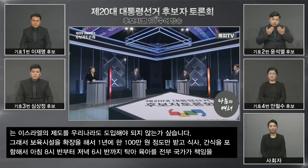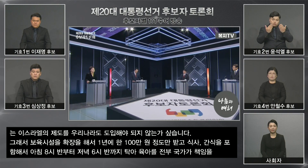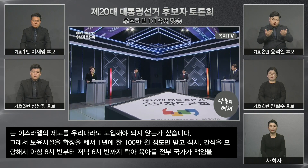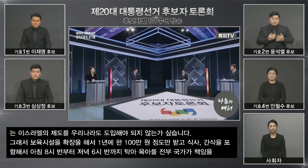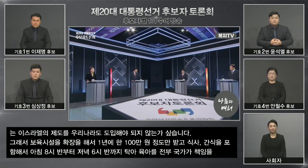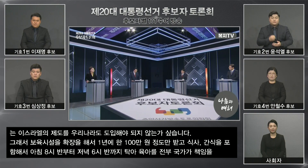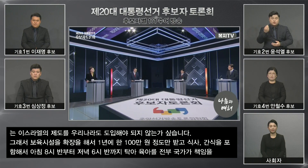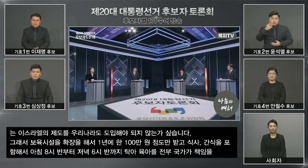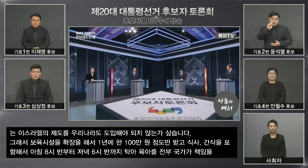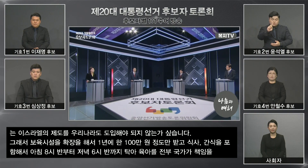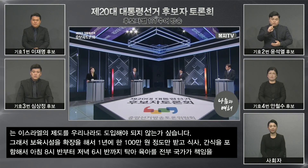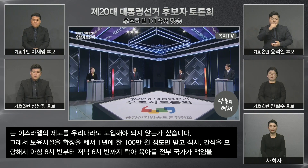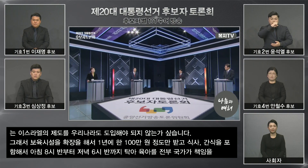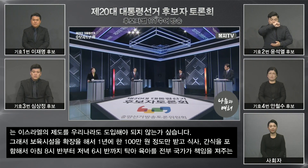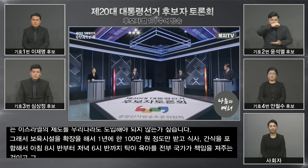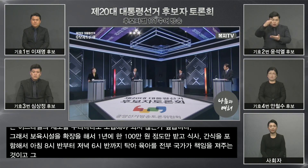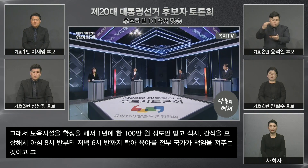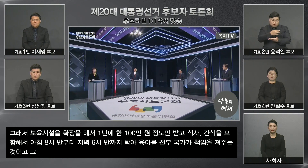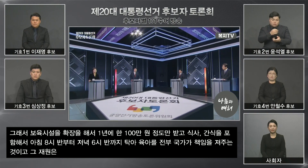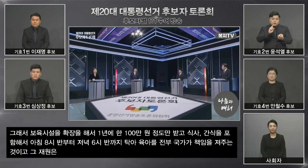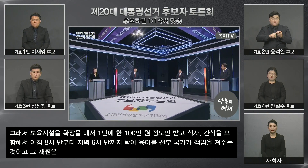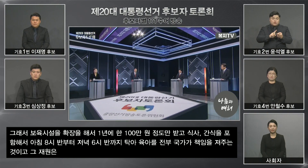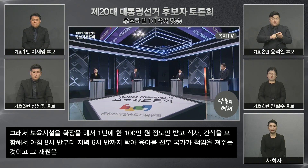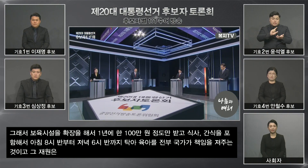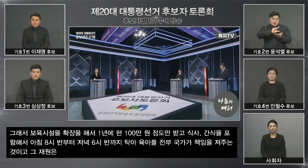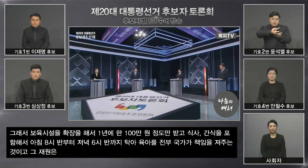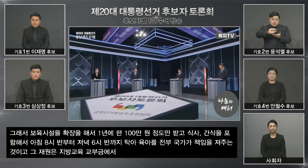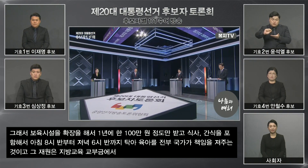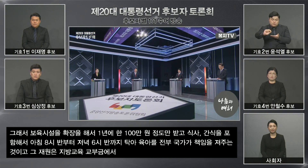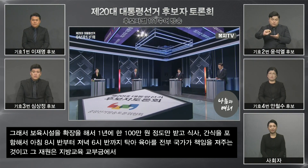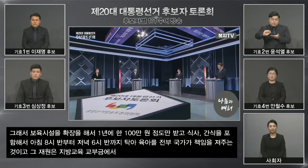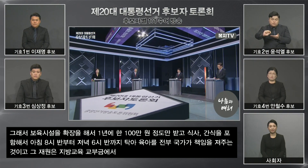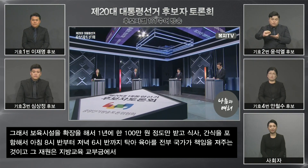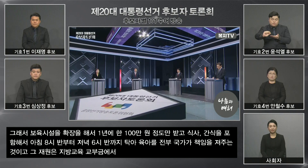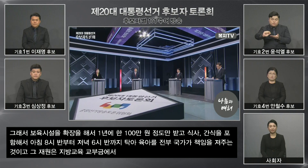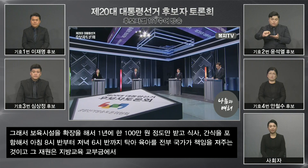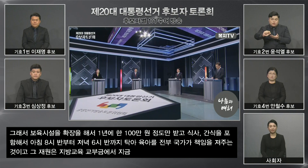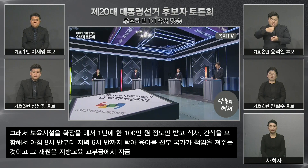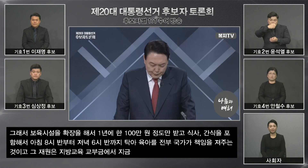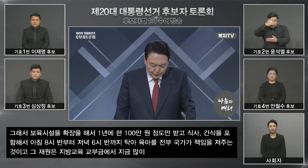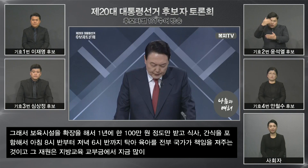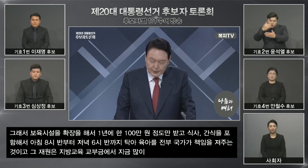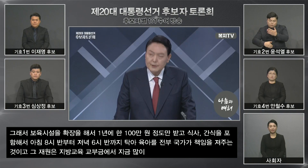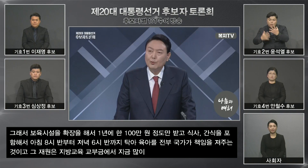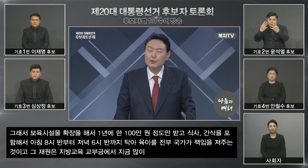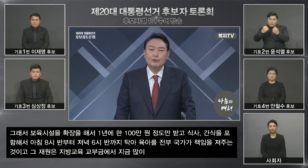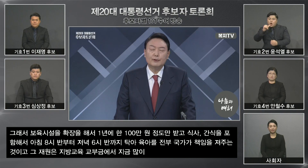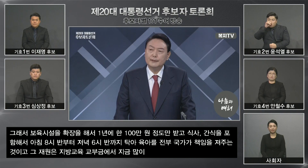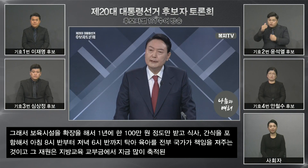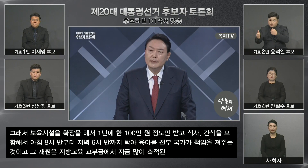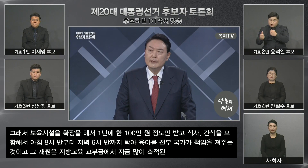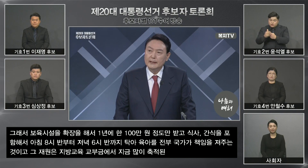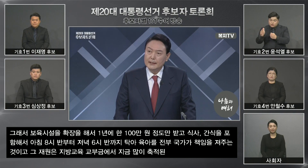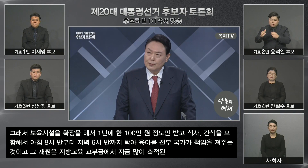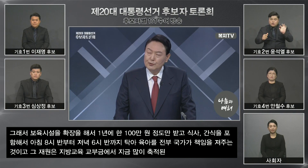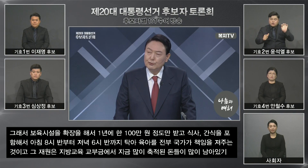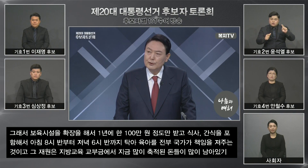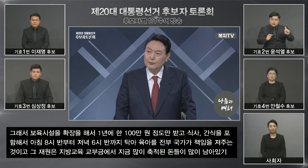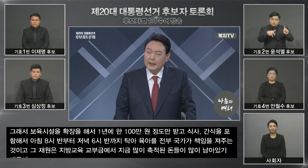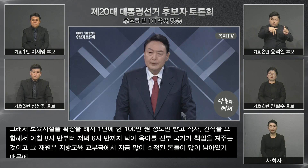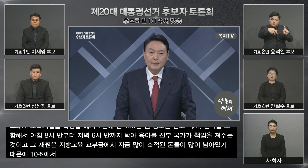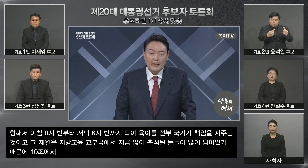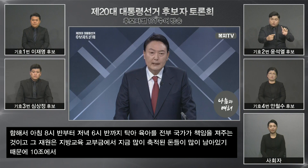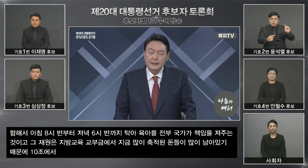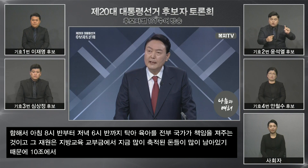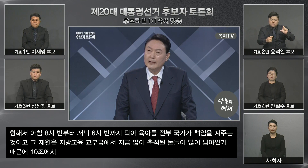지방 교육 교부금에서 지금 많이 축적된 돈들이 많이 남아있기 때문에 한 10조에서 15조 원을 전용을